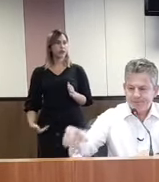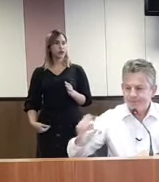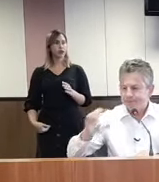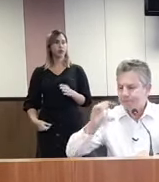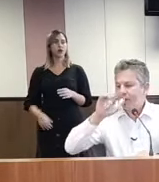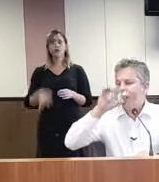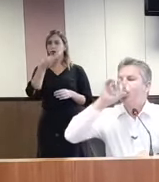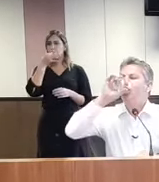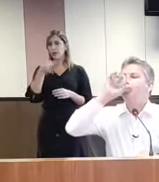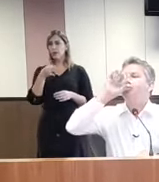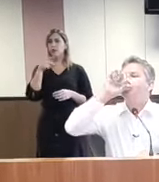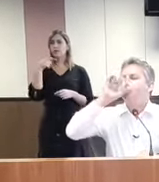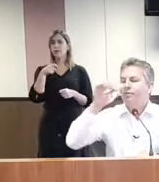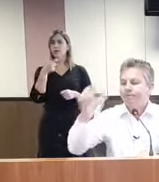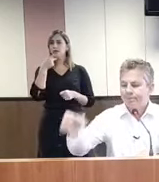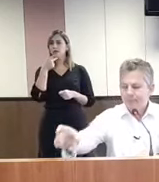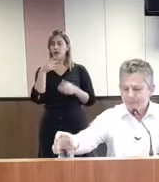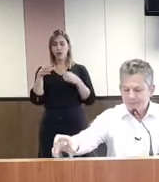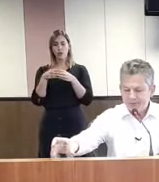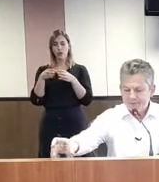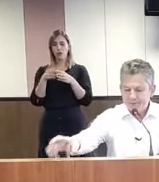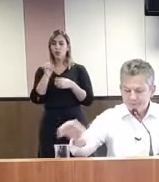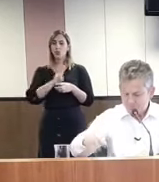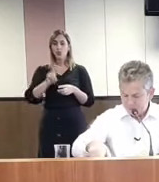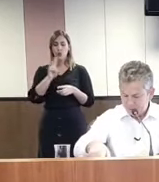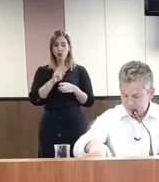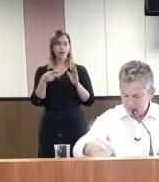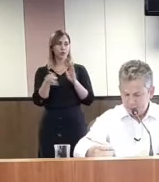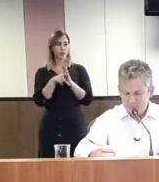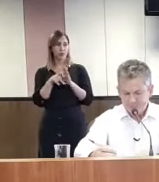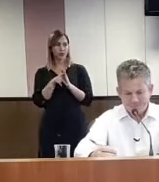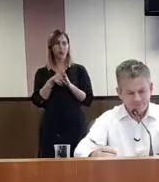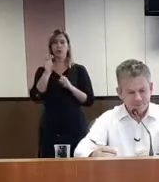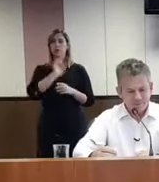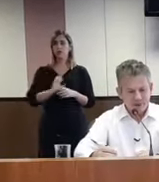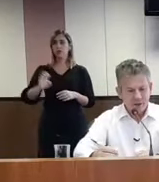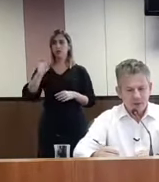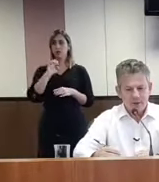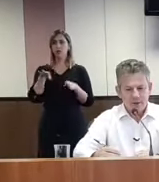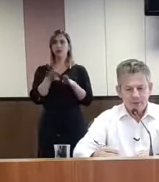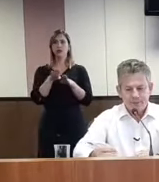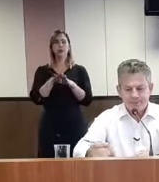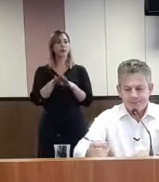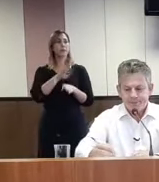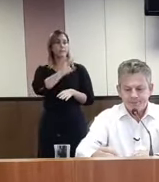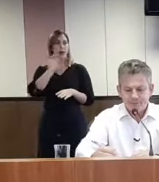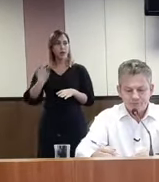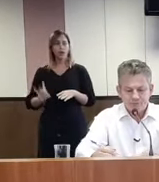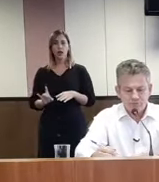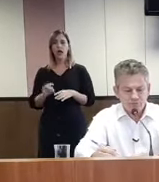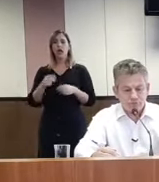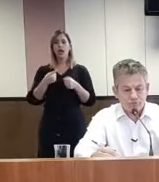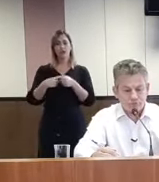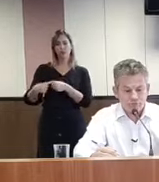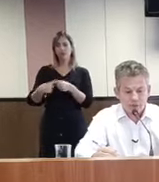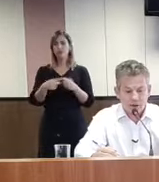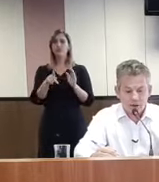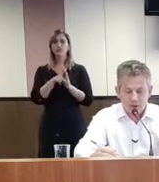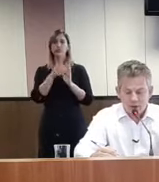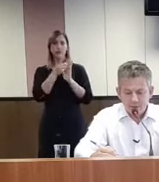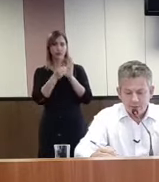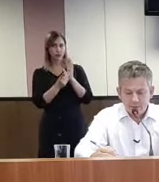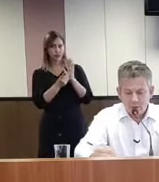criado um comitê único de gestão contra essa pandemia com a participação dos estados, ao invés de deixar cada estado e município criarem seus próprios